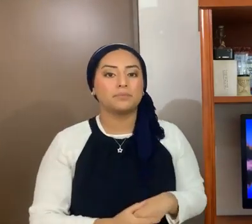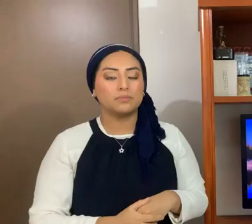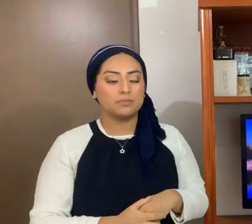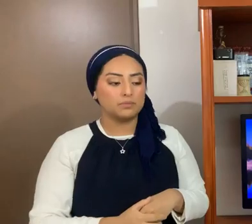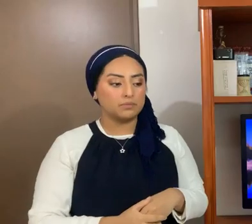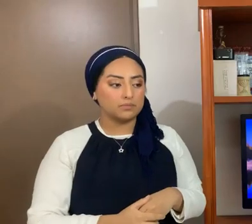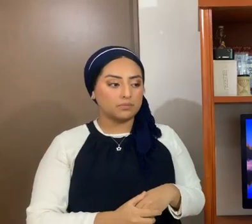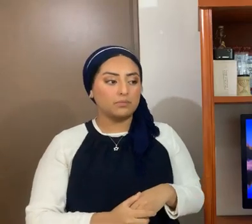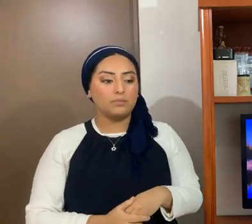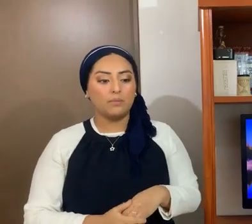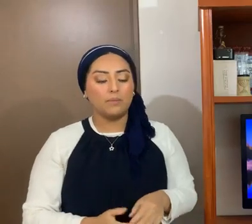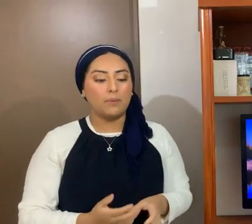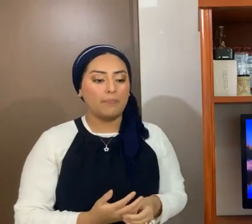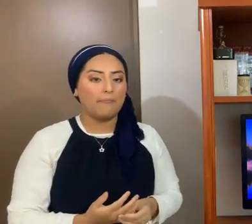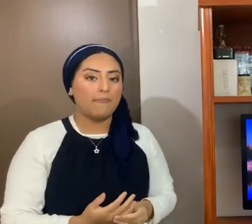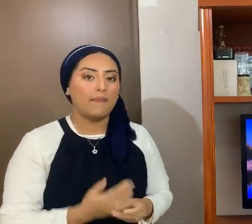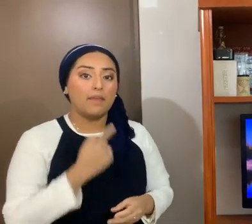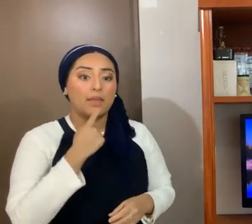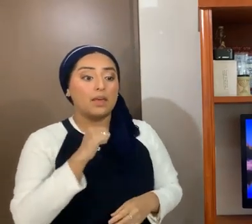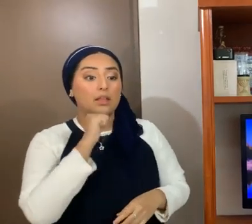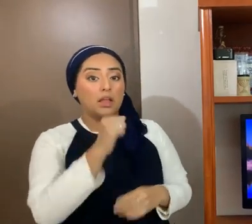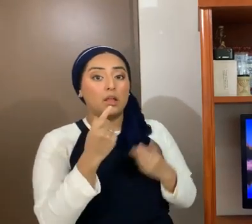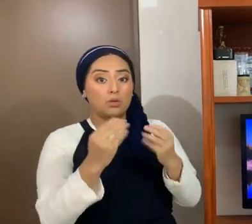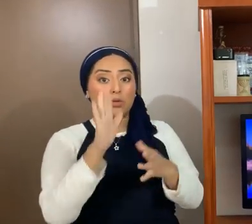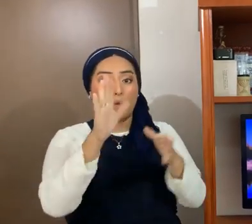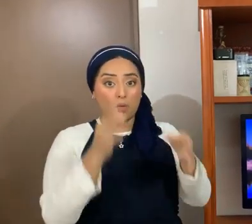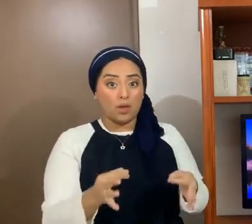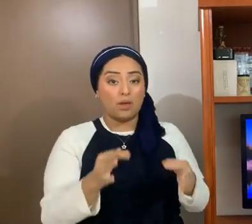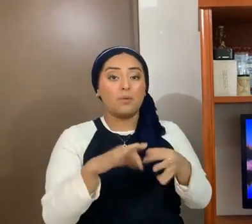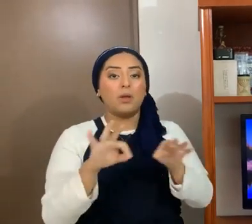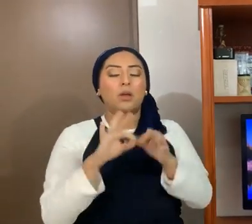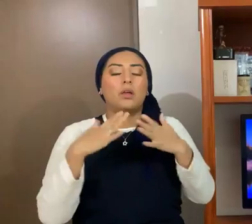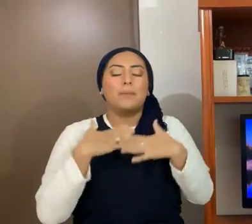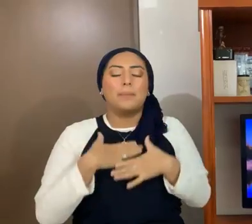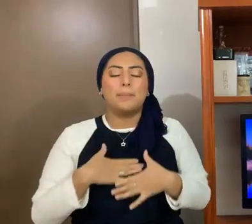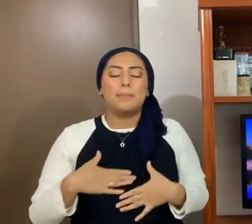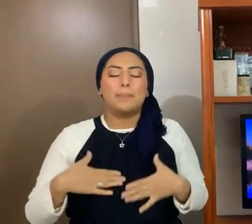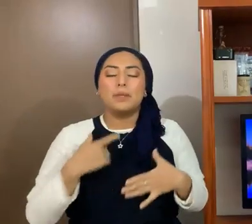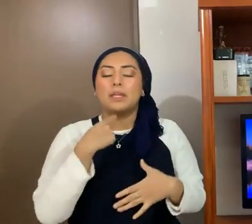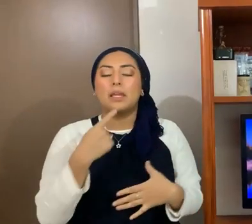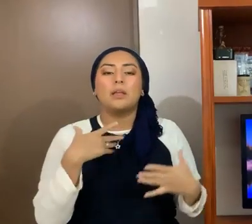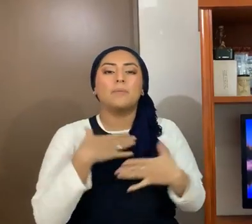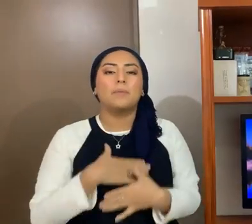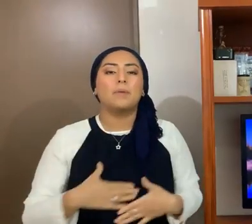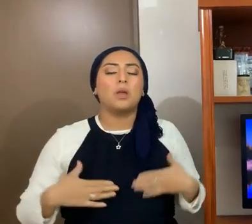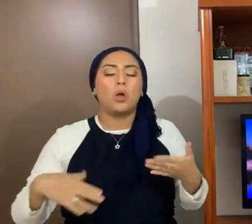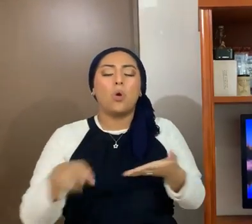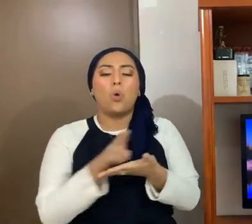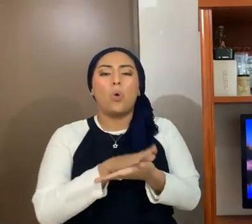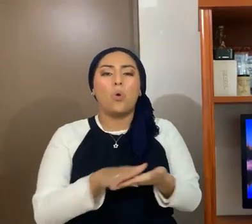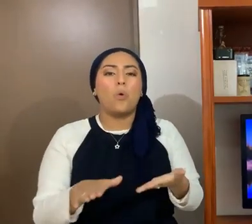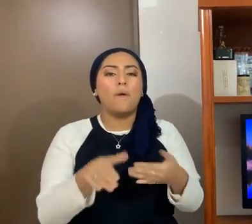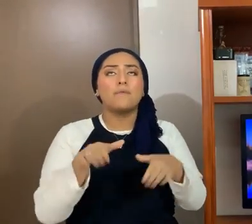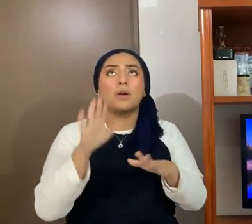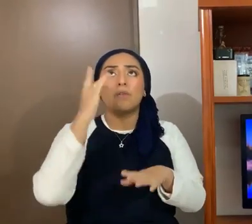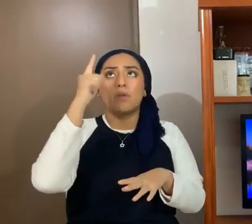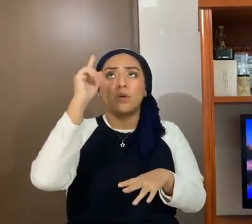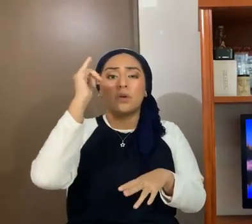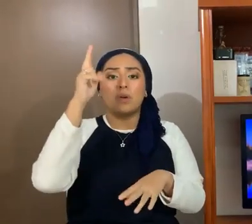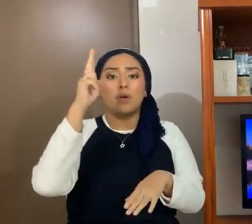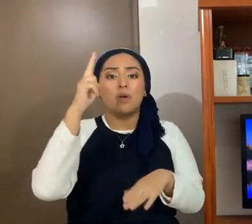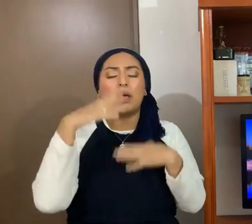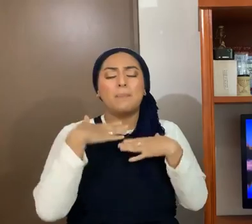en el día de Shabbat tu pie de hacer tu voluntad en mi día santo, y lo llamares delicia, santo, glorioso de Yahweh, y